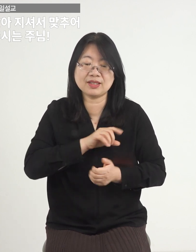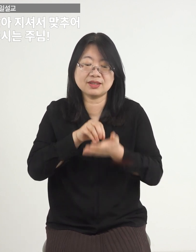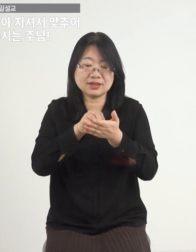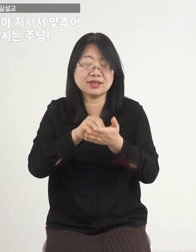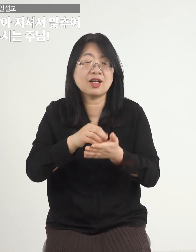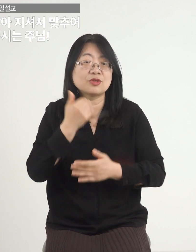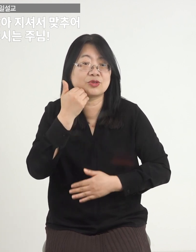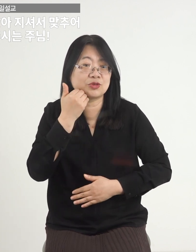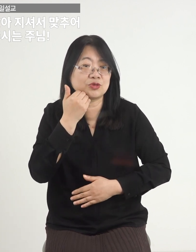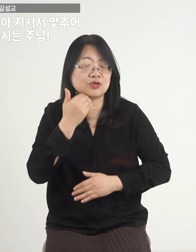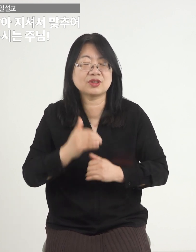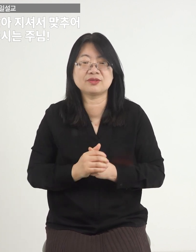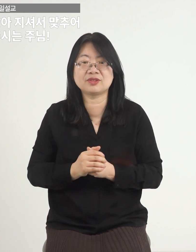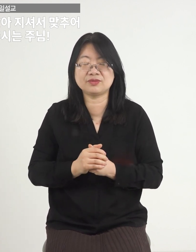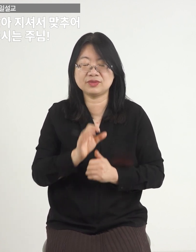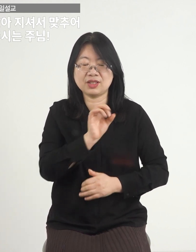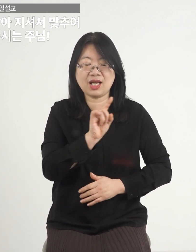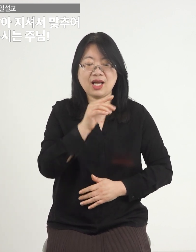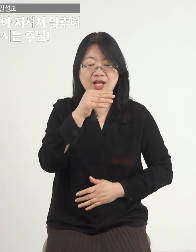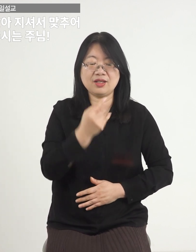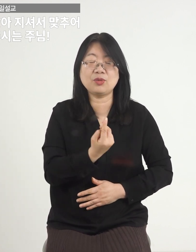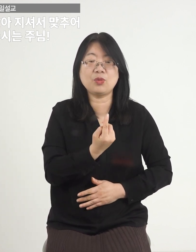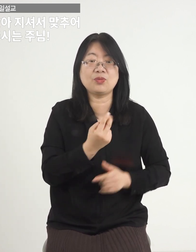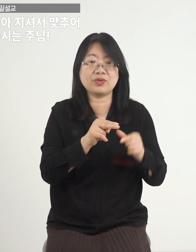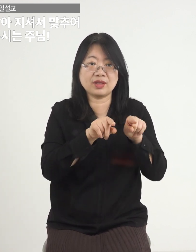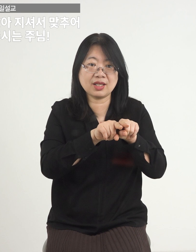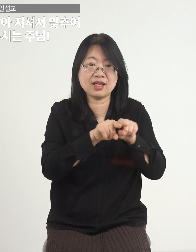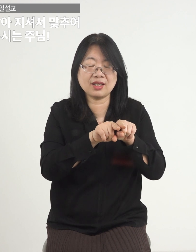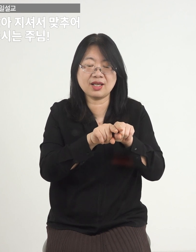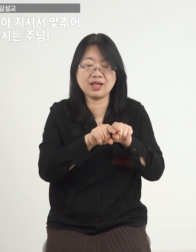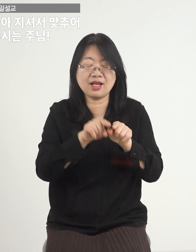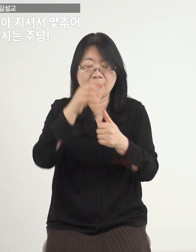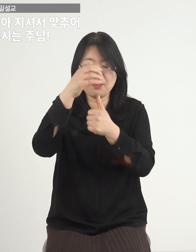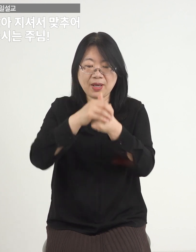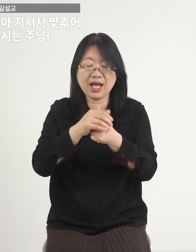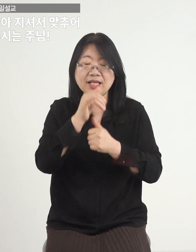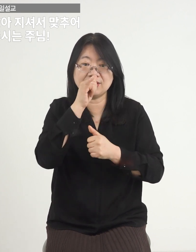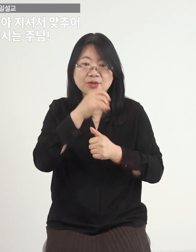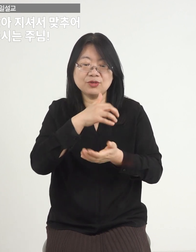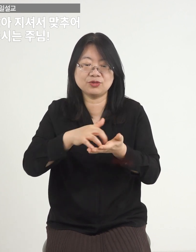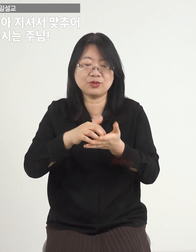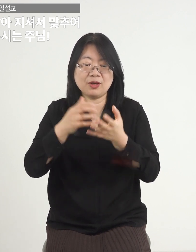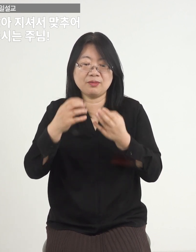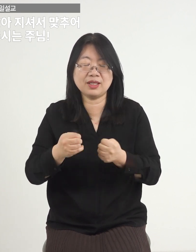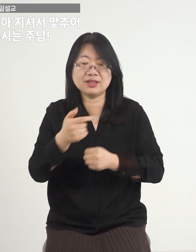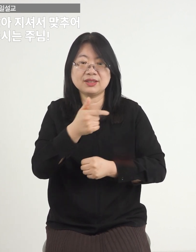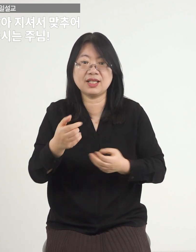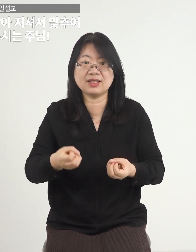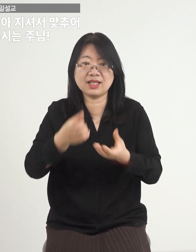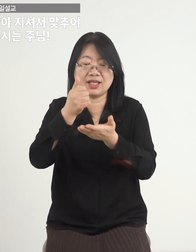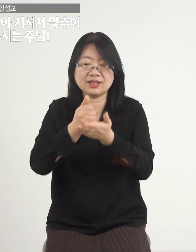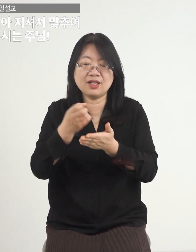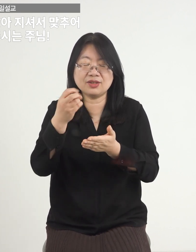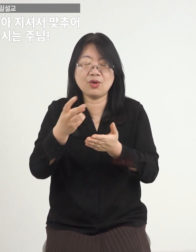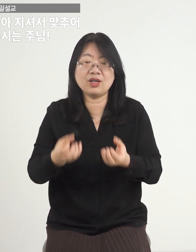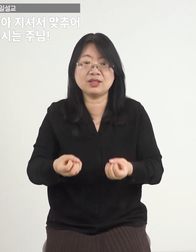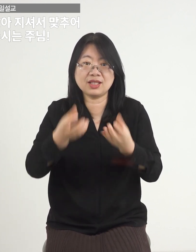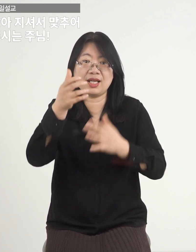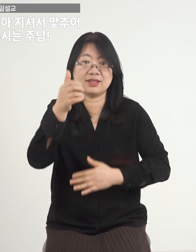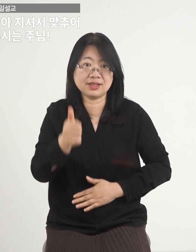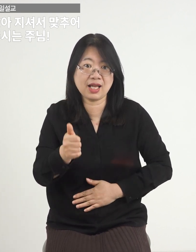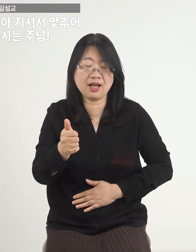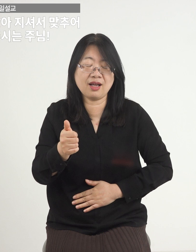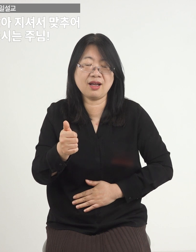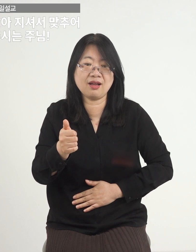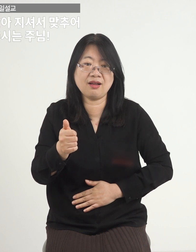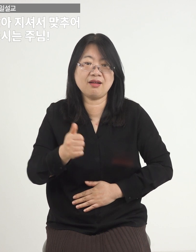합니까? 그러니까 아론과 함께 임명받았던 수많은 대제사장과